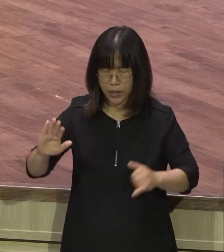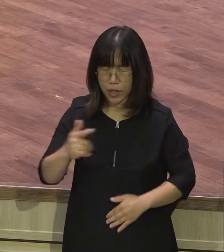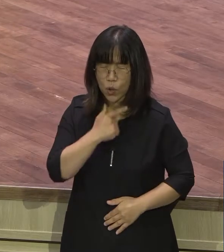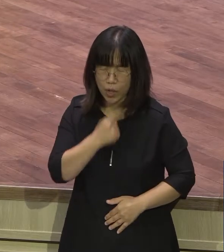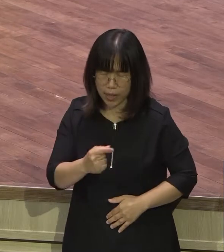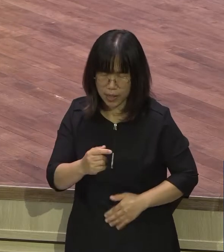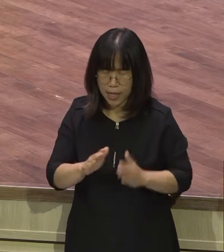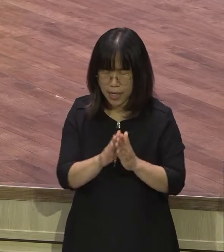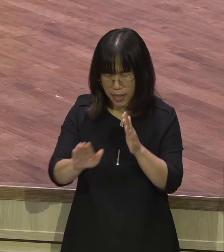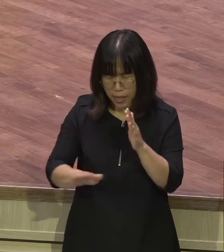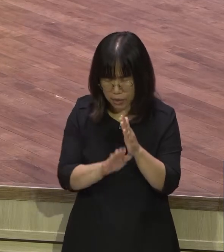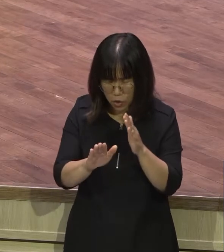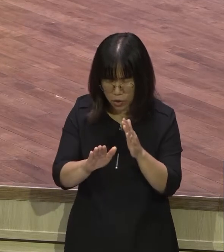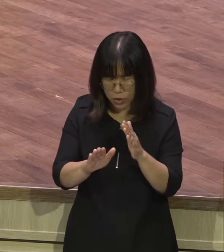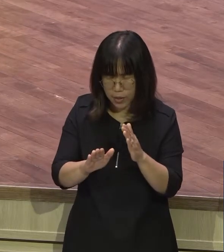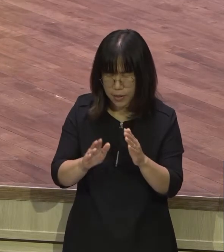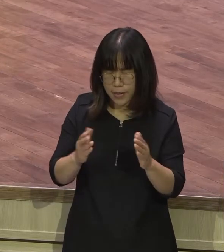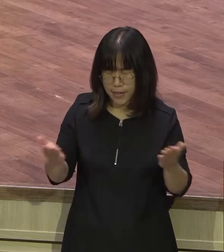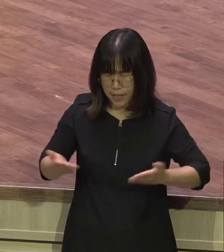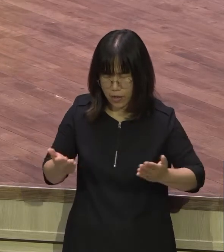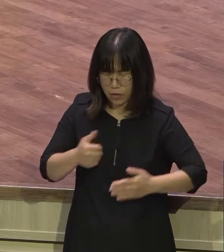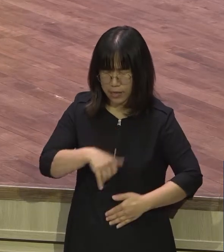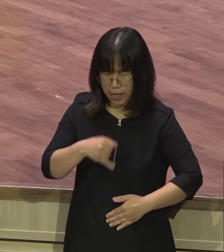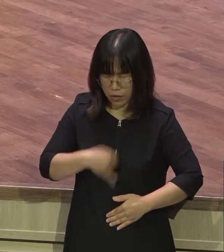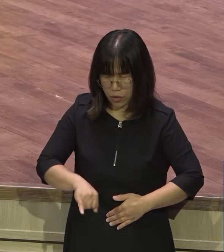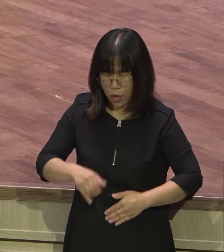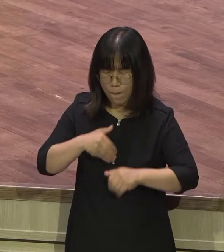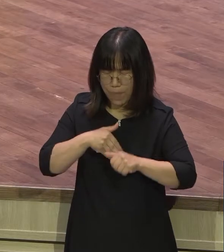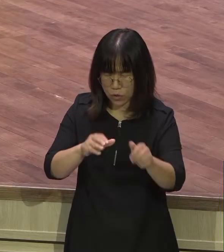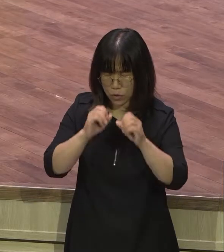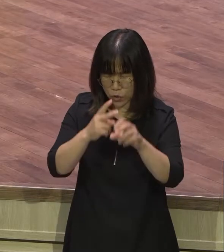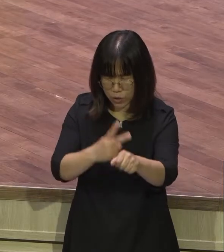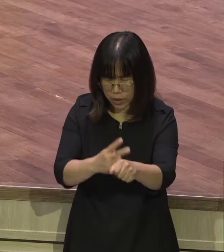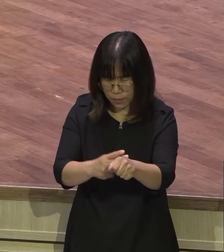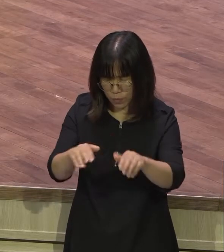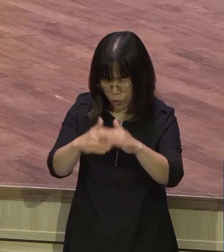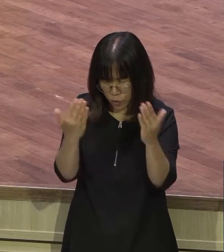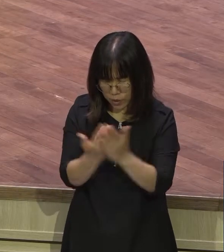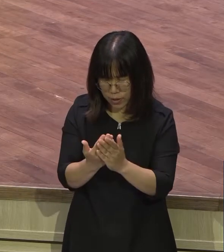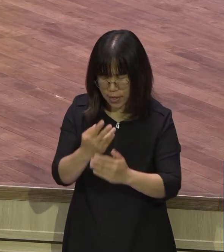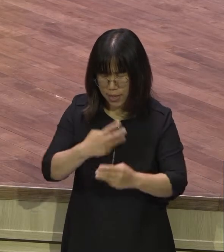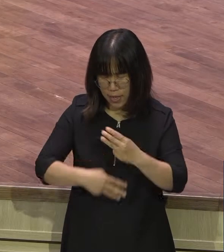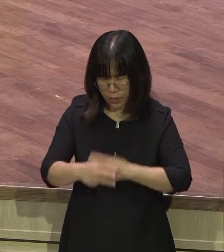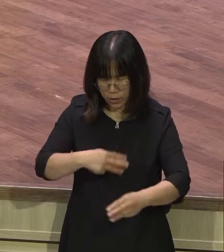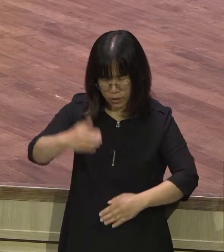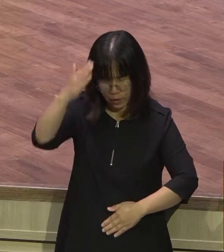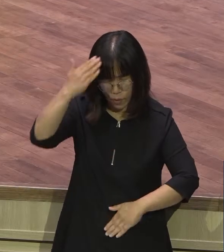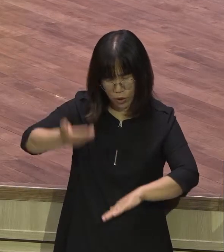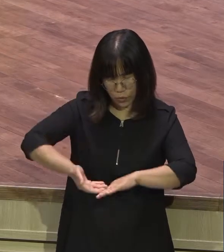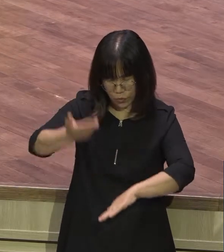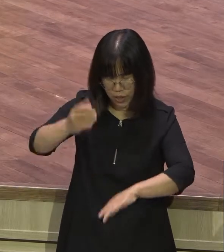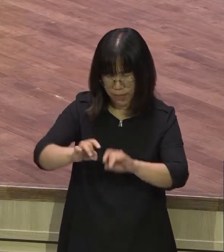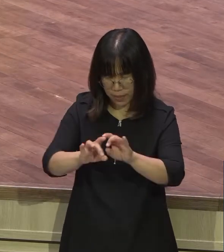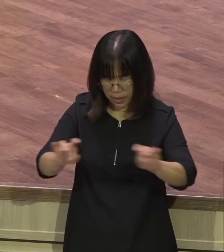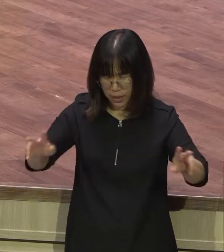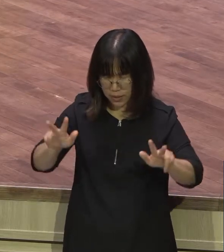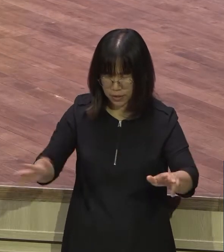가정과 생각과 장애들과 사회의 파송 협력하는 모든 성교사들 우리 자라노 랩런터들 머리위에